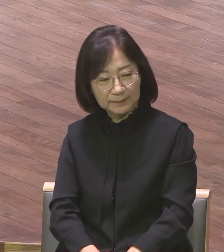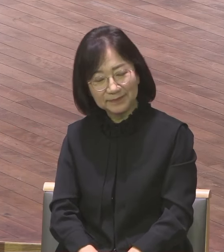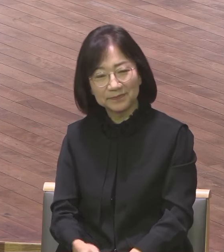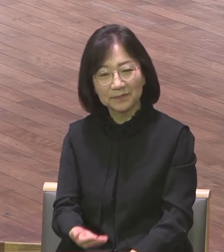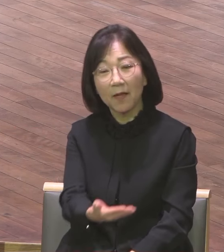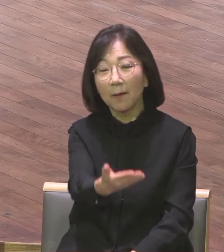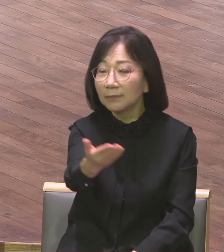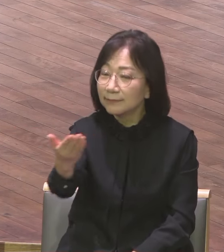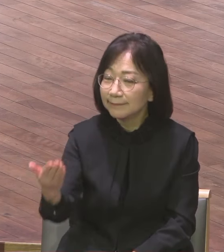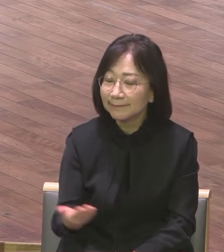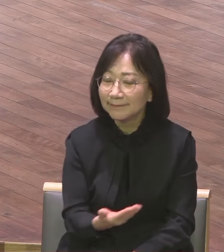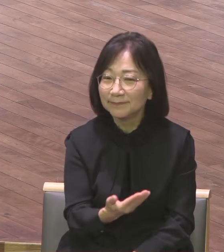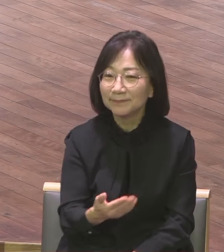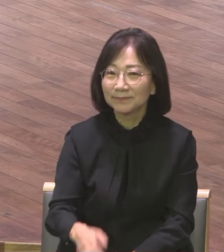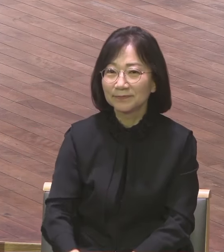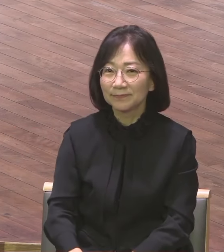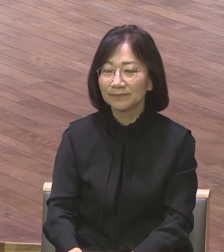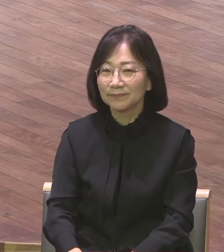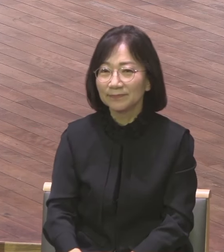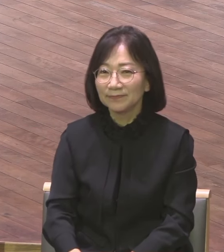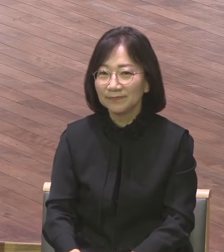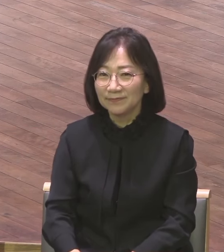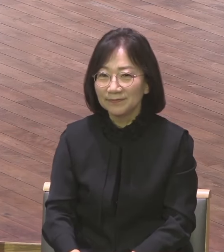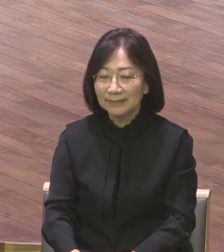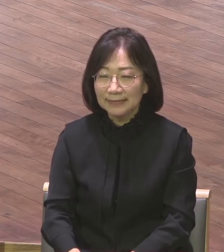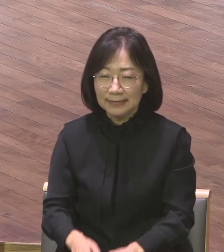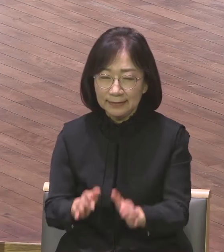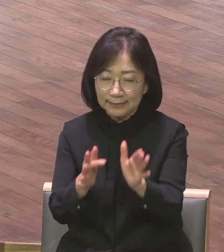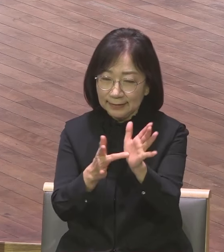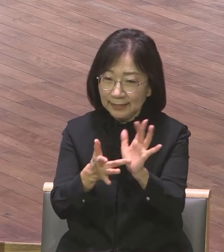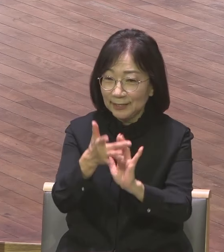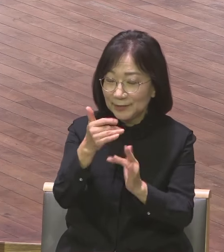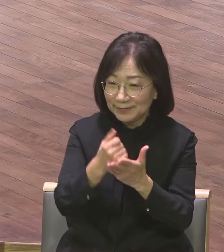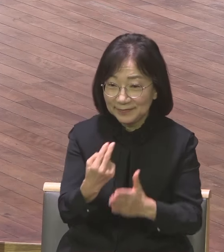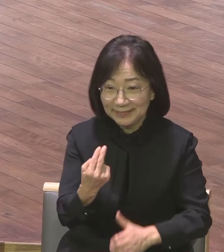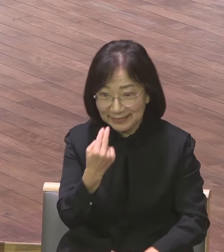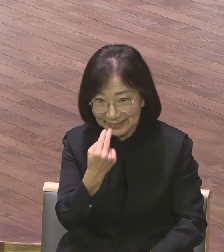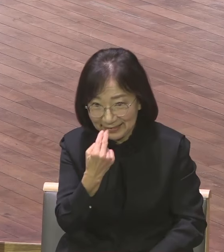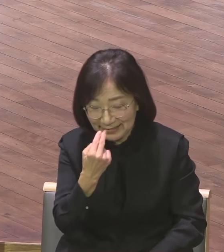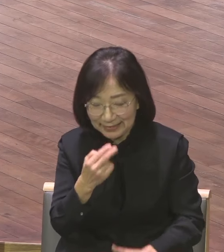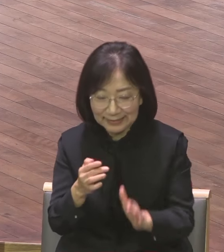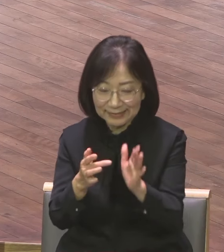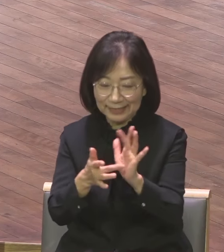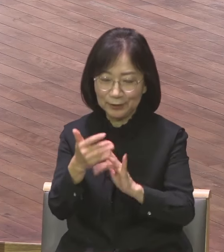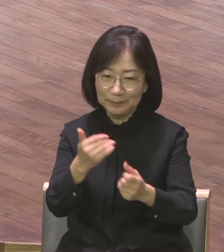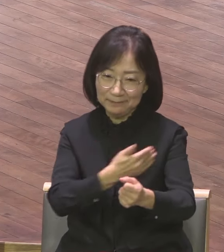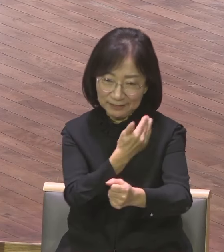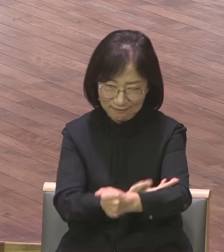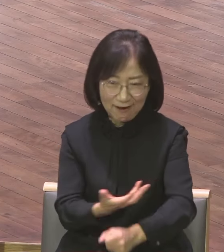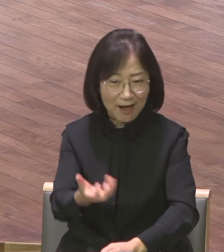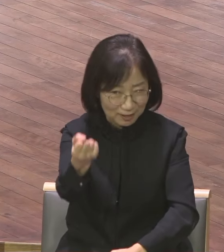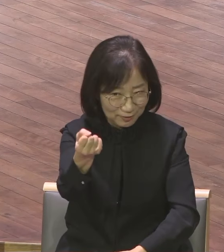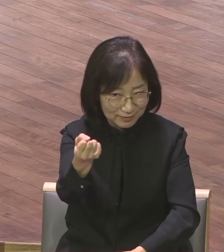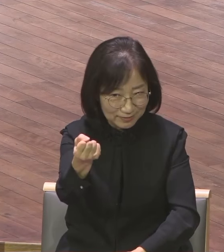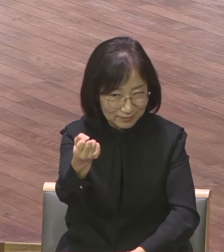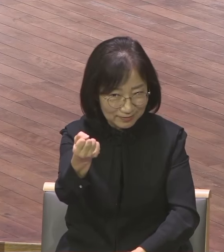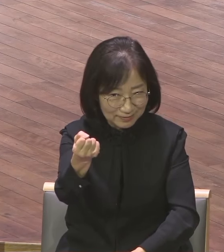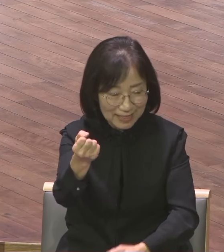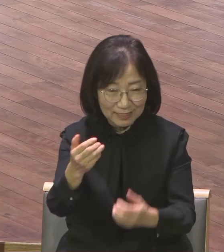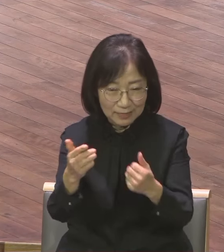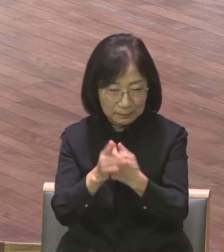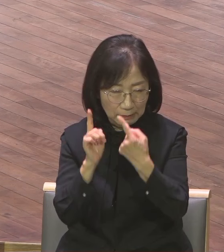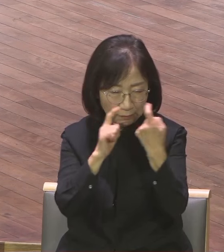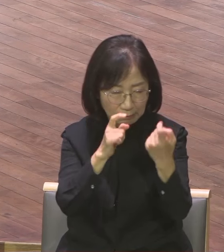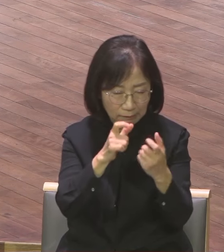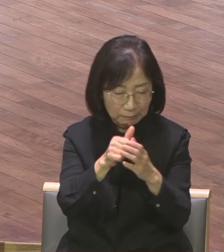성도 여러분, 여러분은 진짜 예수 생명, 예수 능력 소유하고 있습니다. 네. 속지 마시기